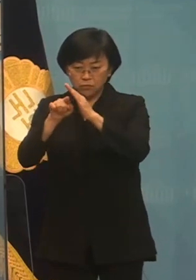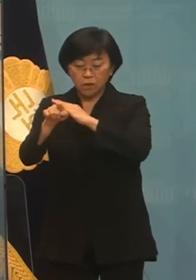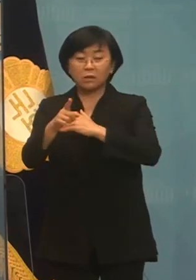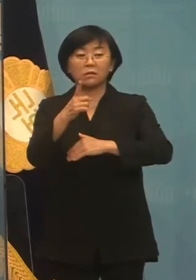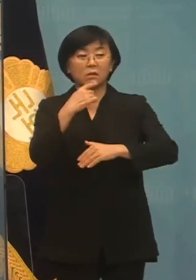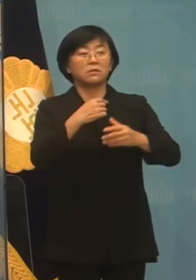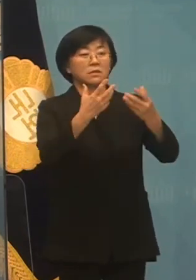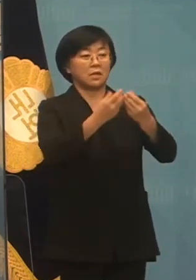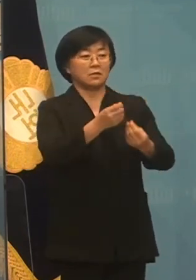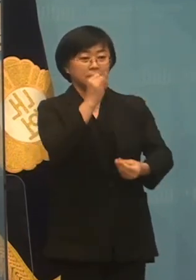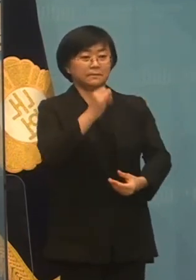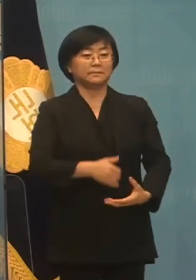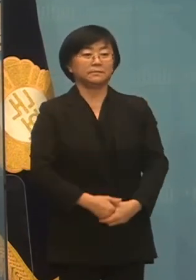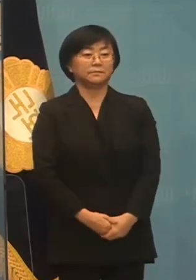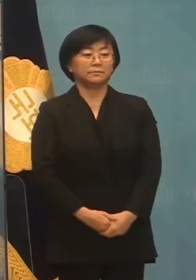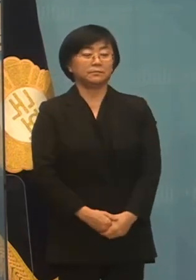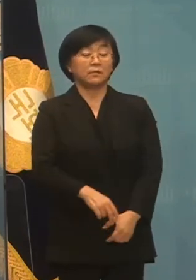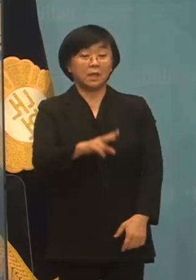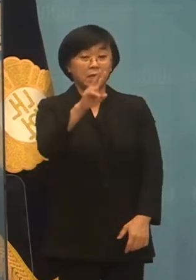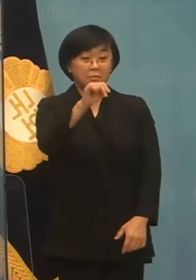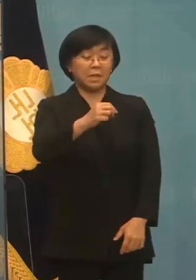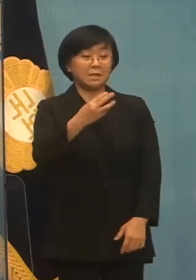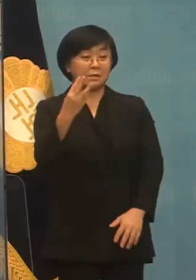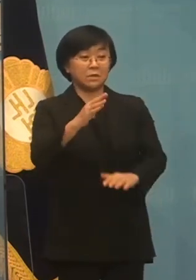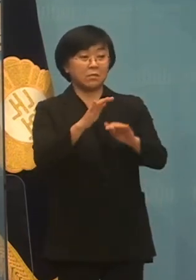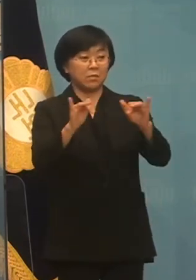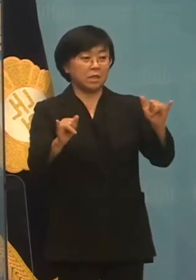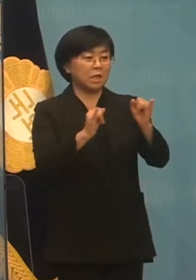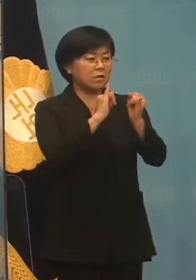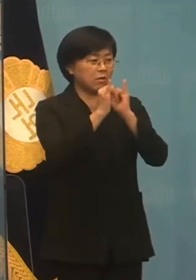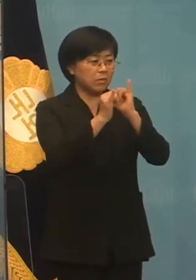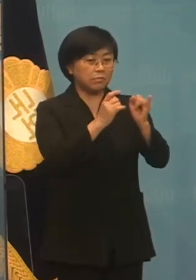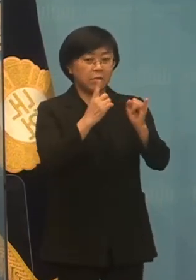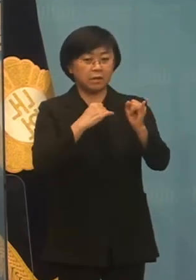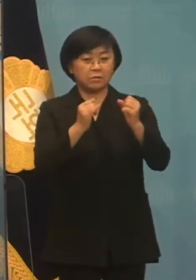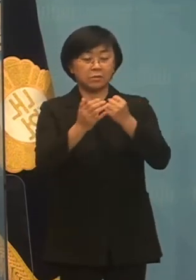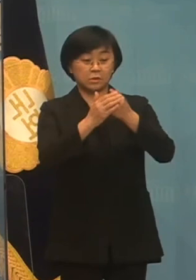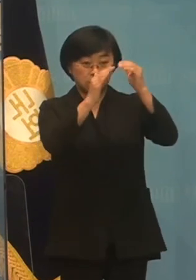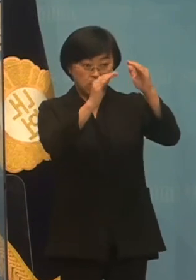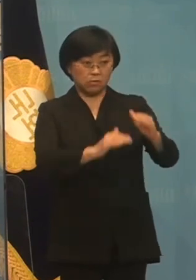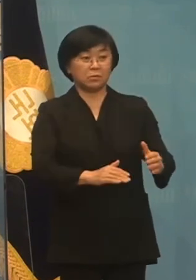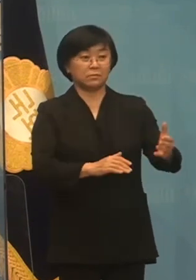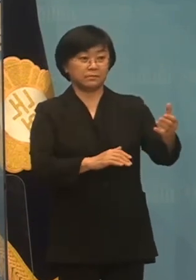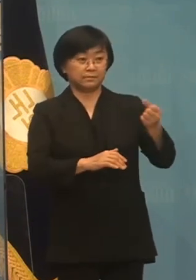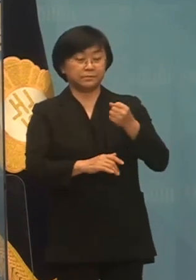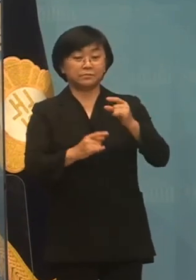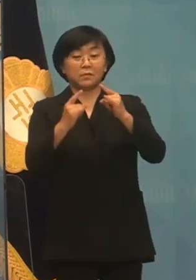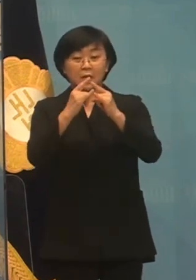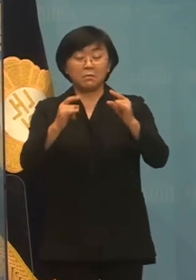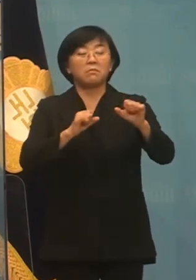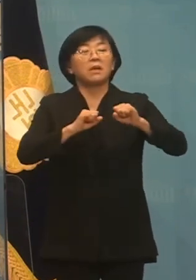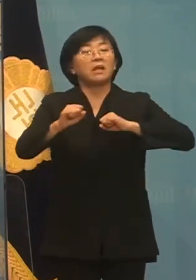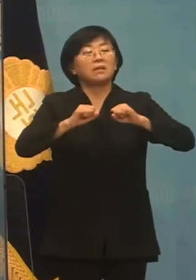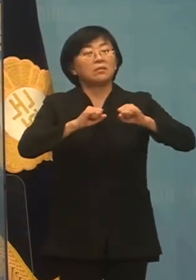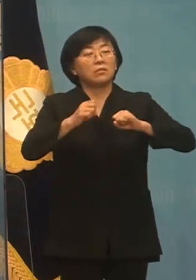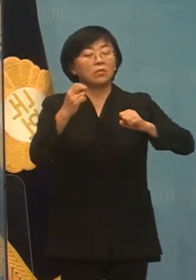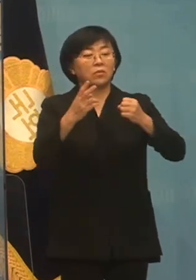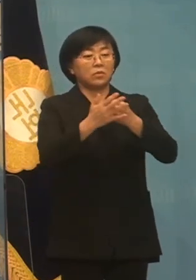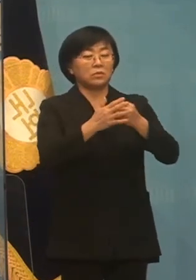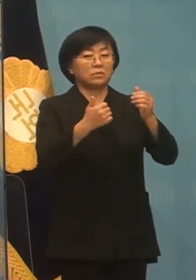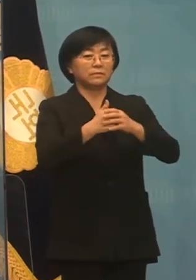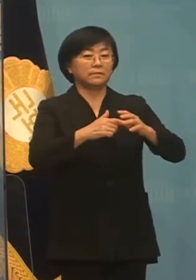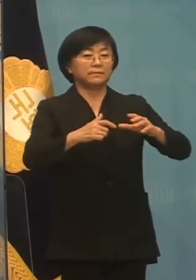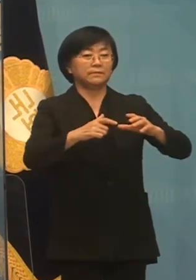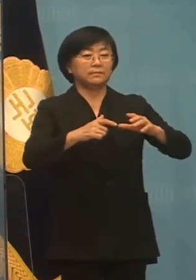방문했던 사례가 있습니다. 총 2만 3천여 명의 인터뷰를 진행했고 그 내용을 가지고 캠페인뿐만 아니라 전국